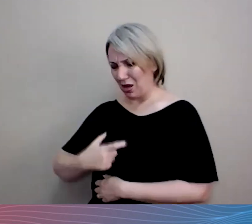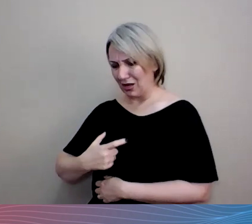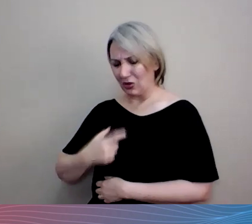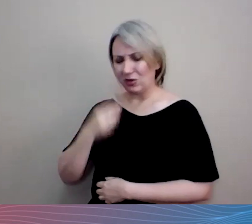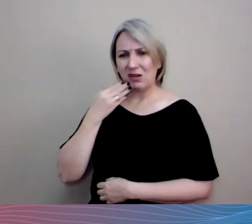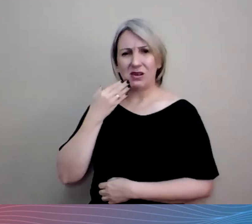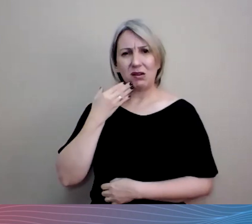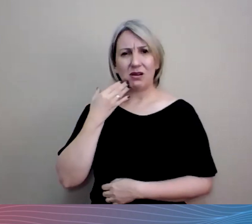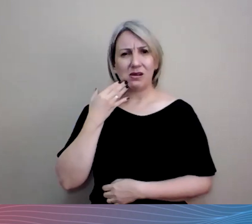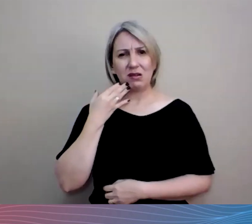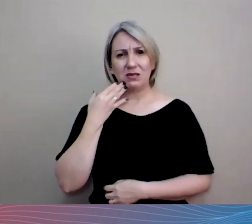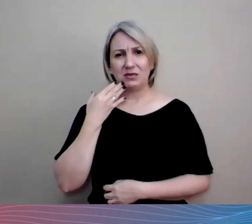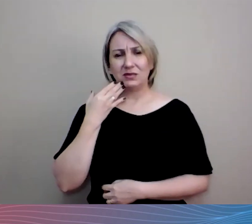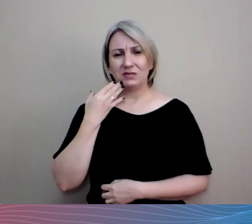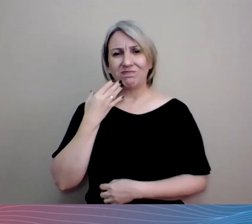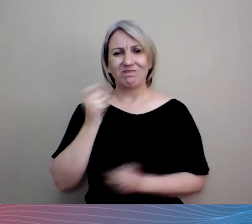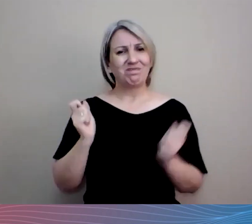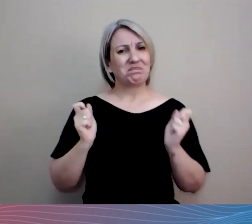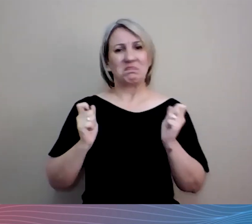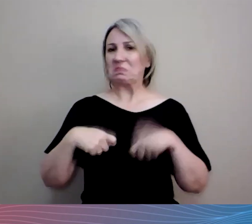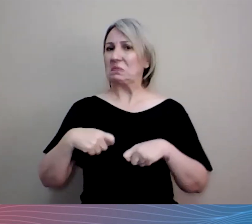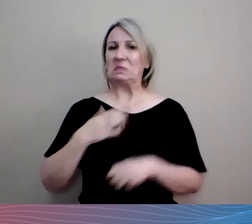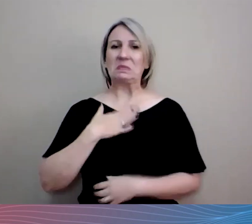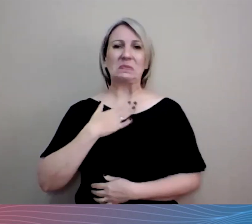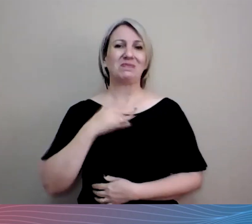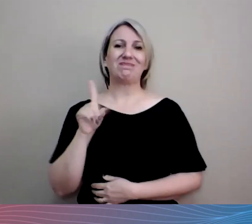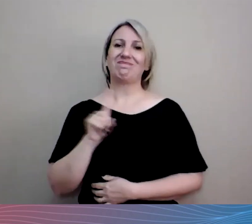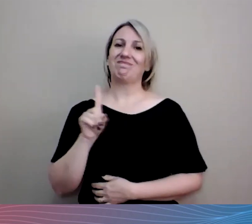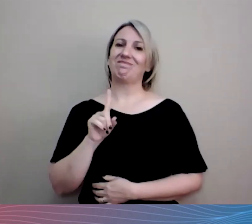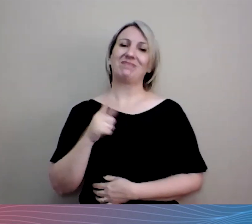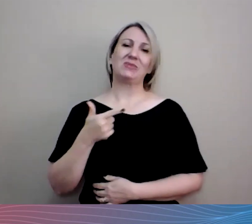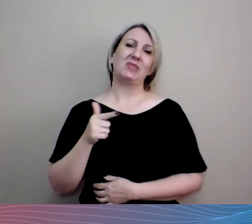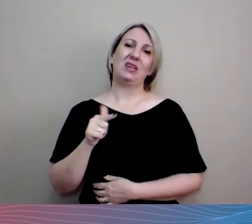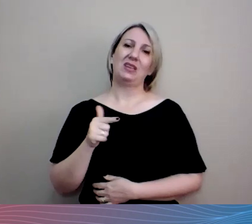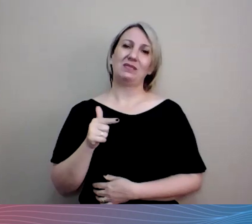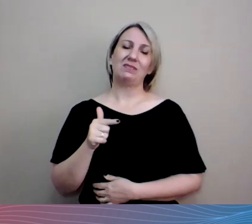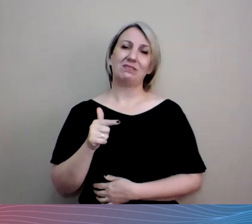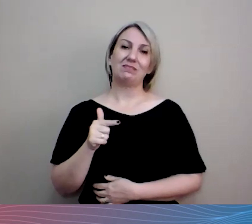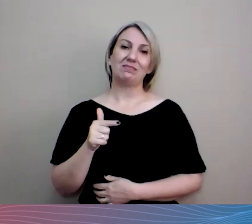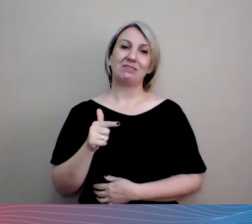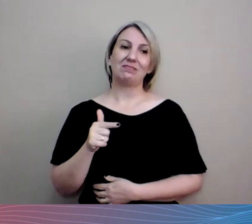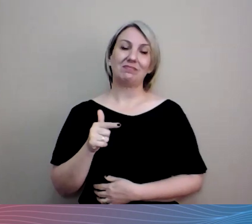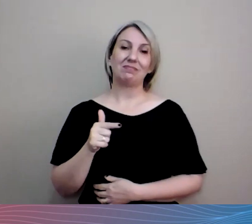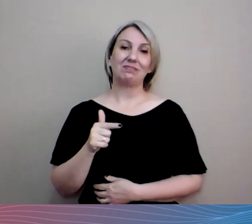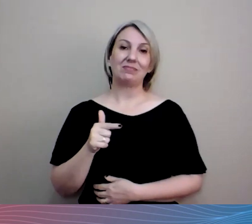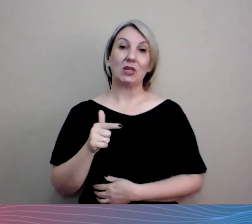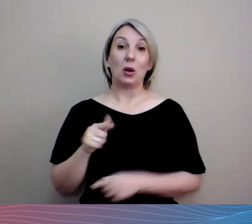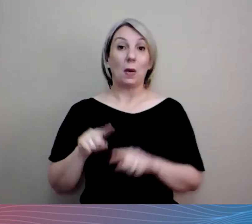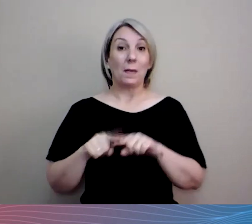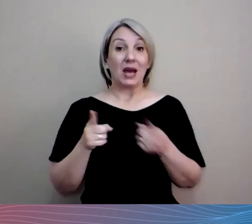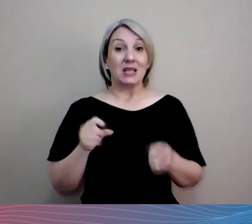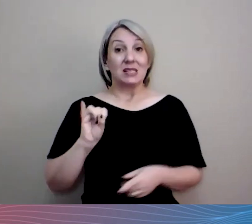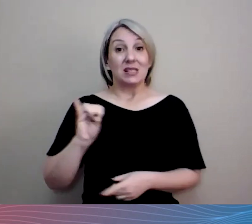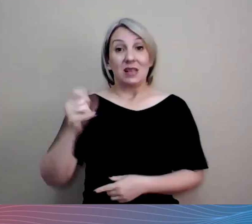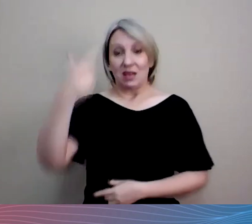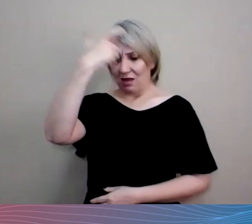capaz, você se acha muita coisa, o reino do céu não pertence a você. Por isso, irmãos, o